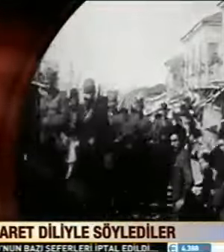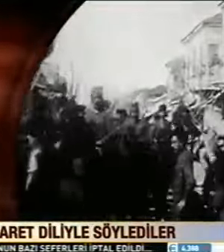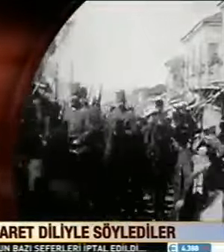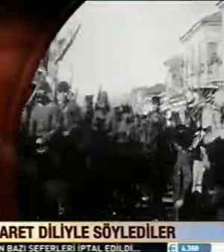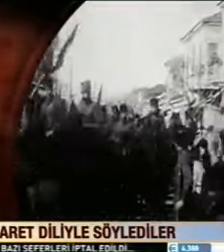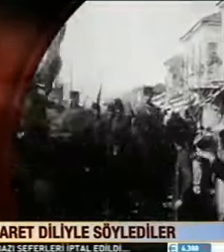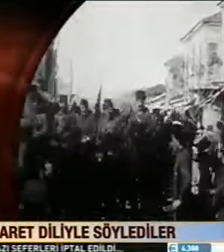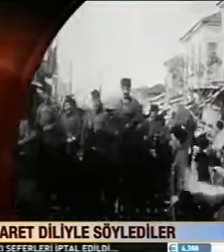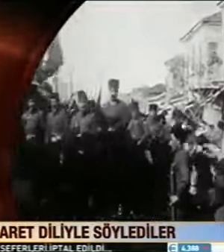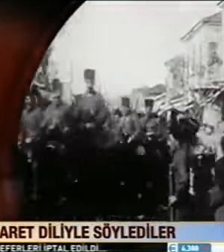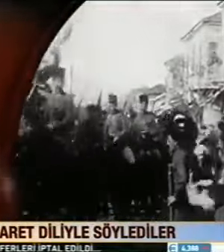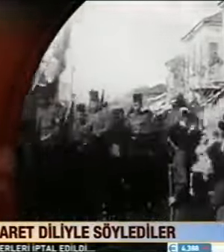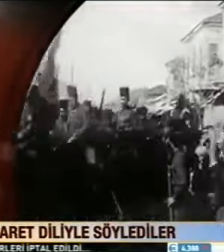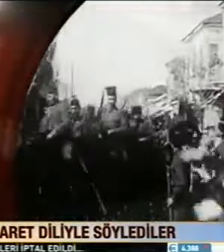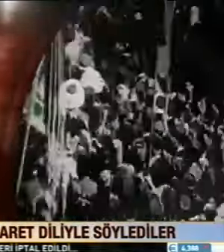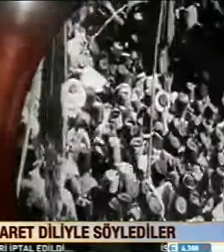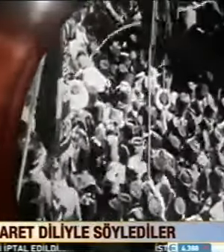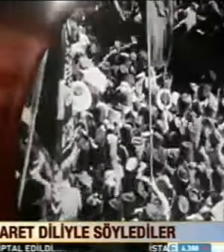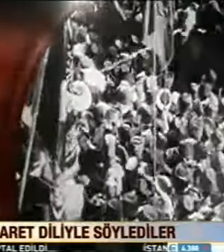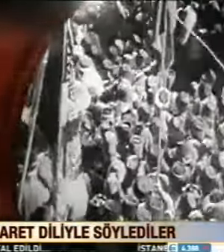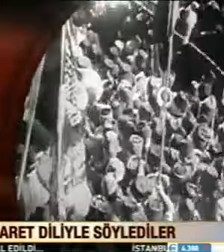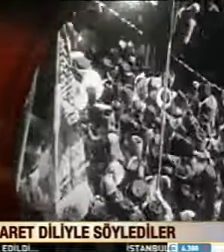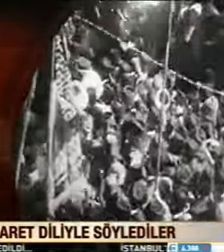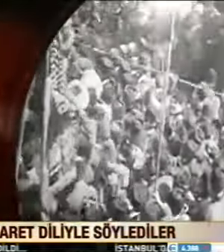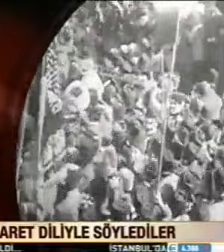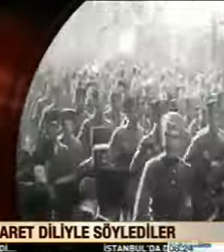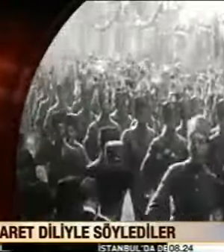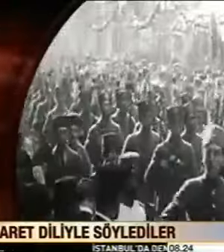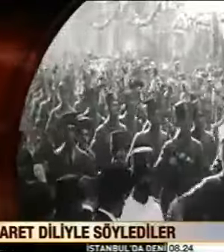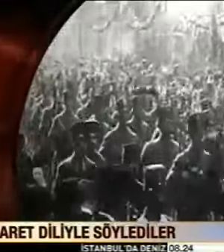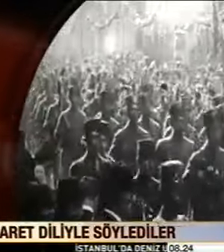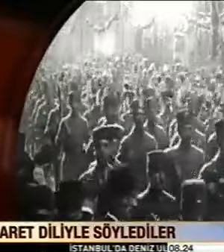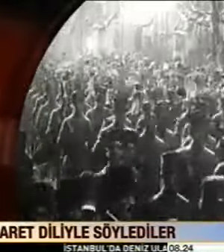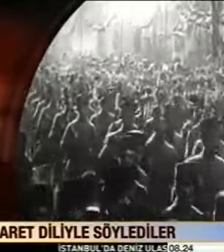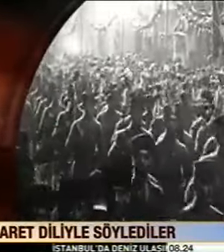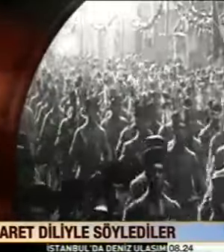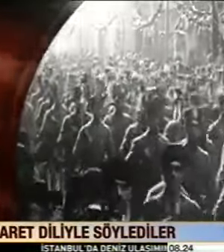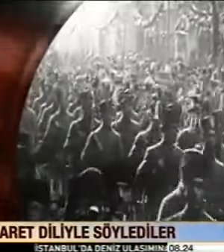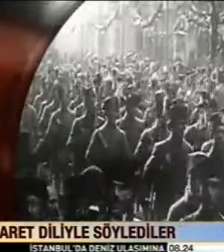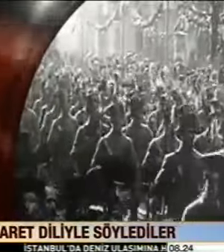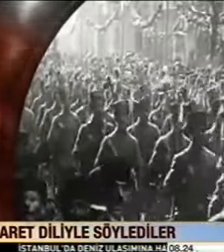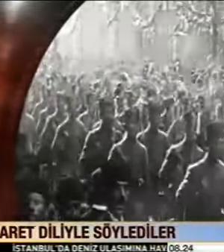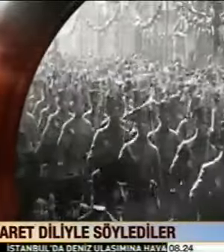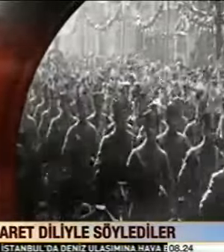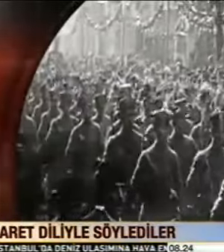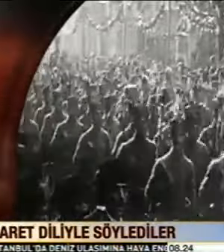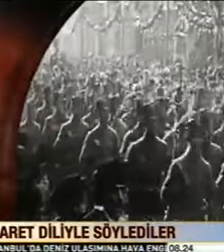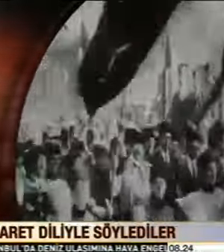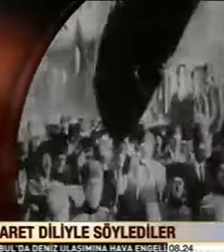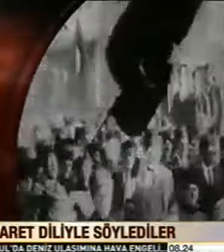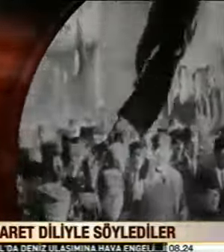dağlarında İzmir'in dağlarında İzmir'in